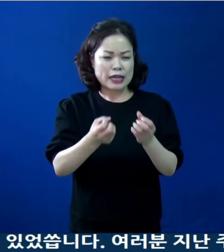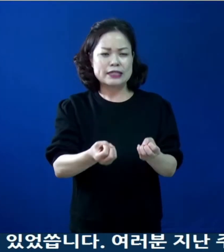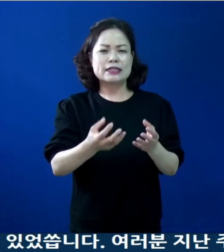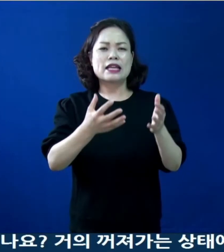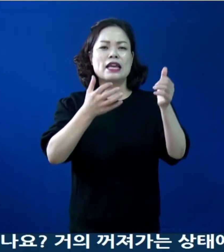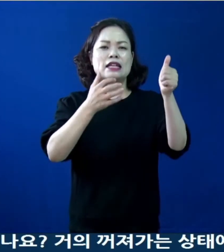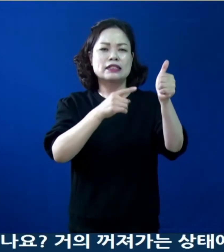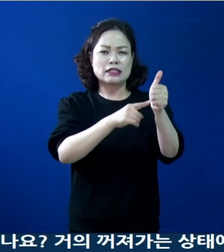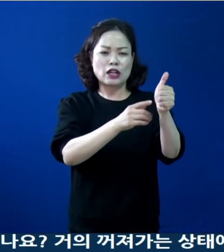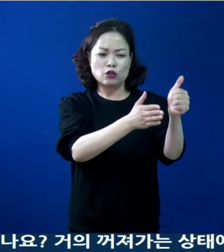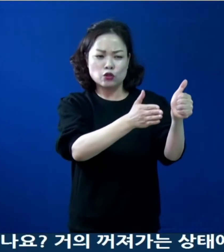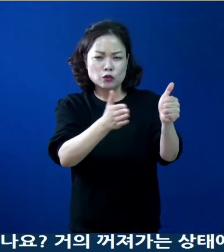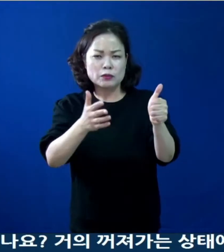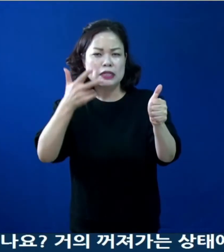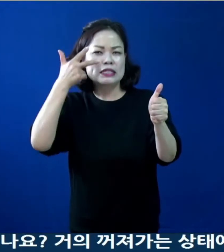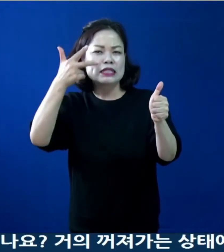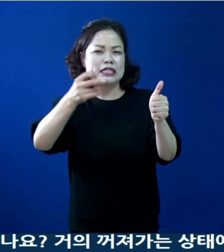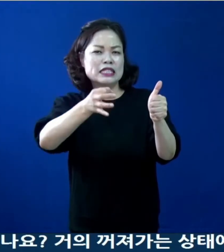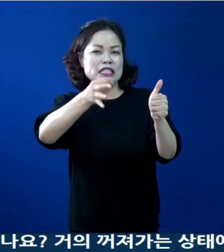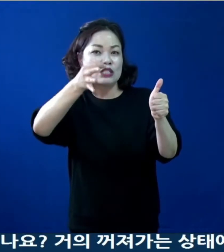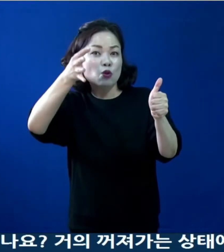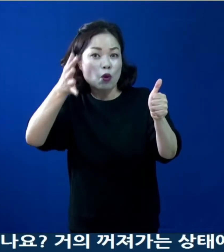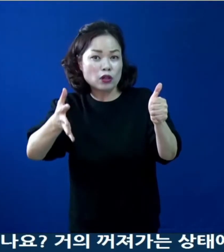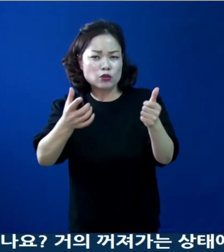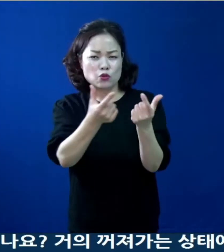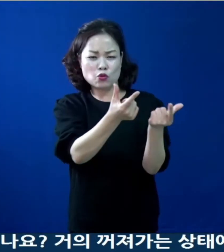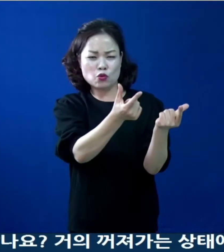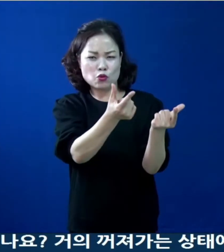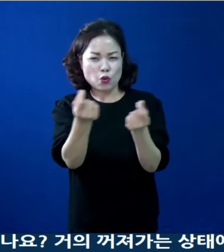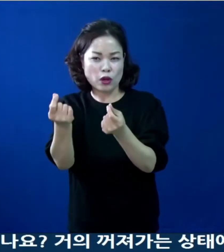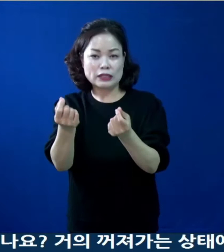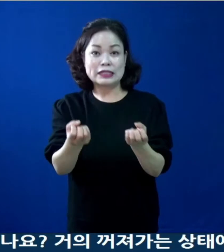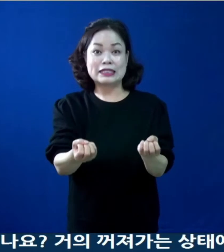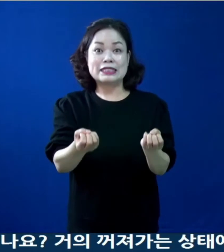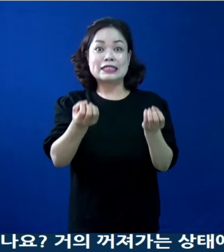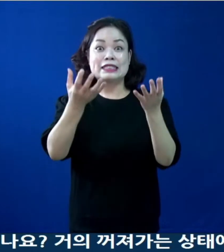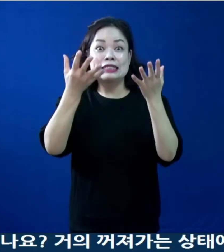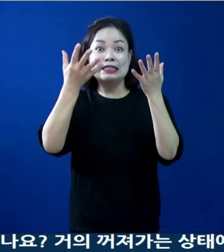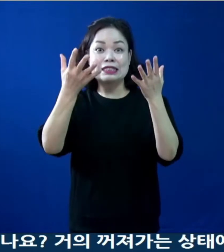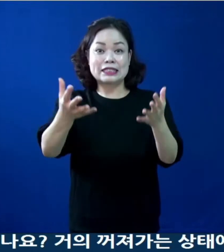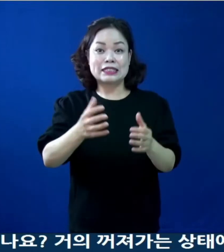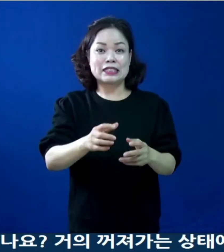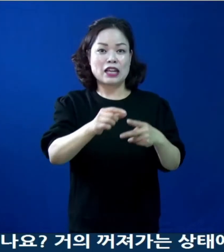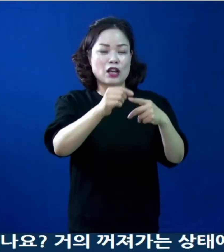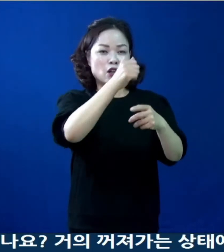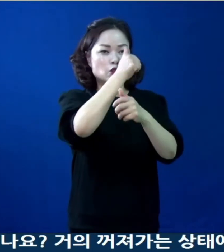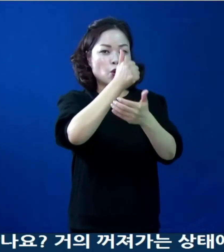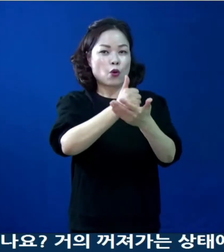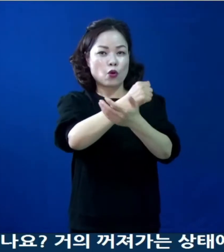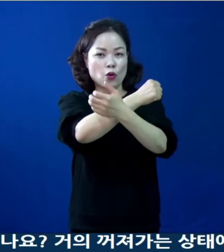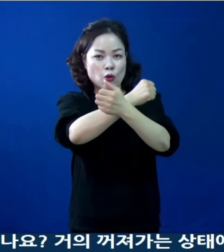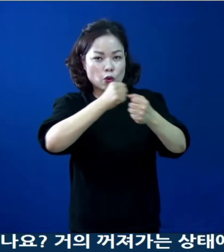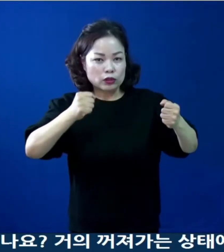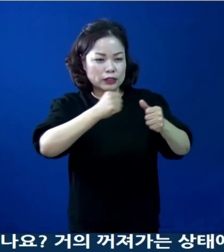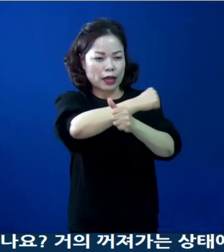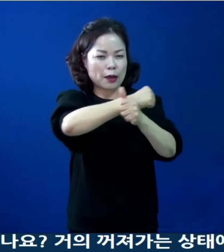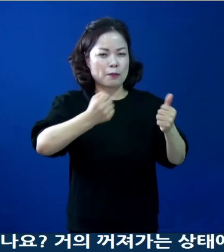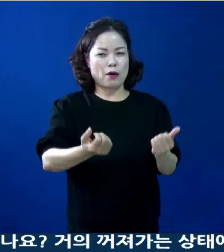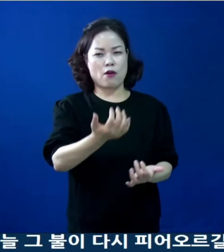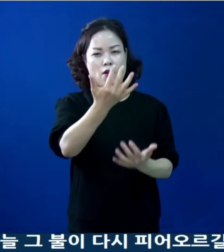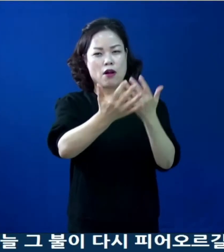제사장을 준비시키는데 7일 동안 똑같은 제사, 속죄제, 번제,